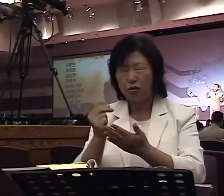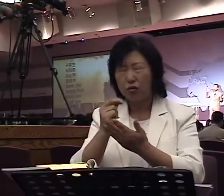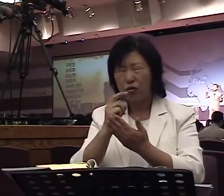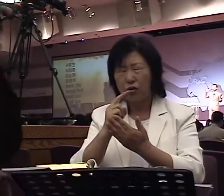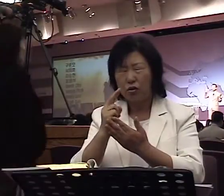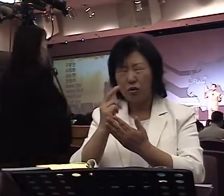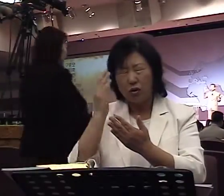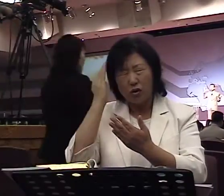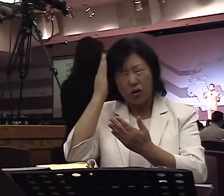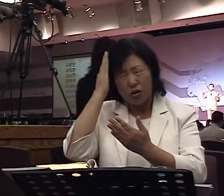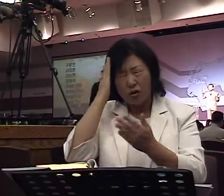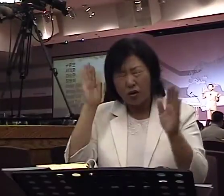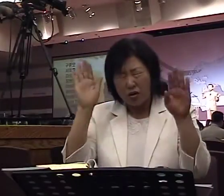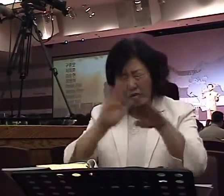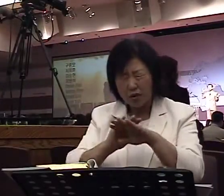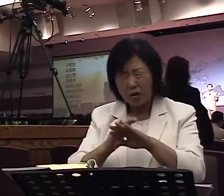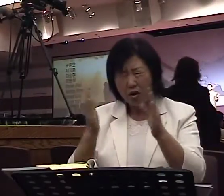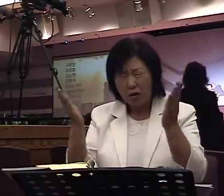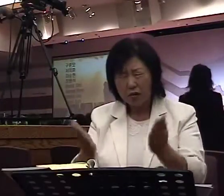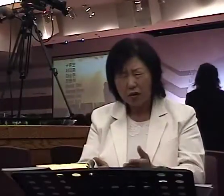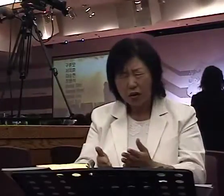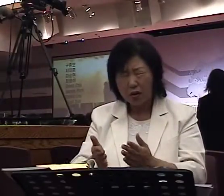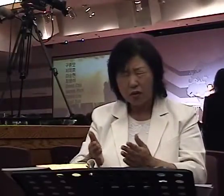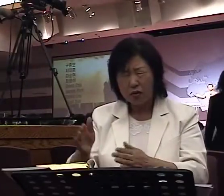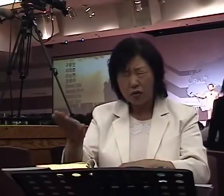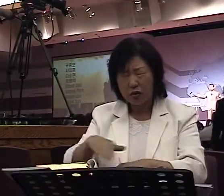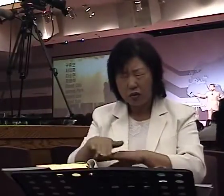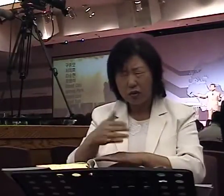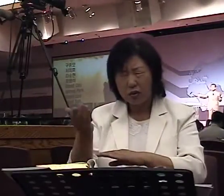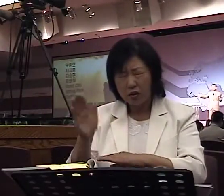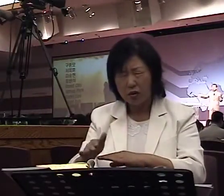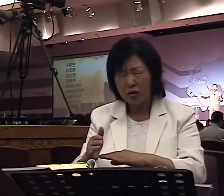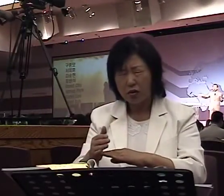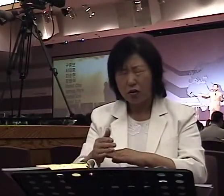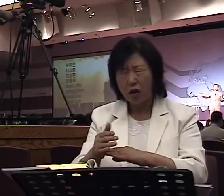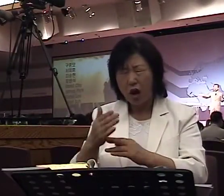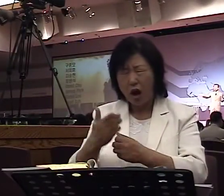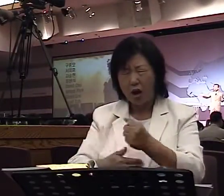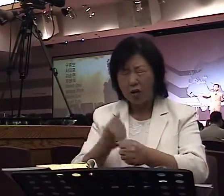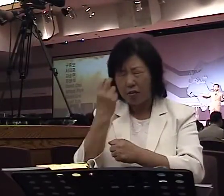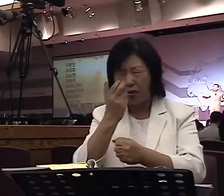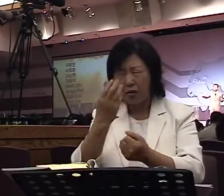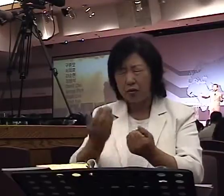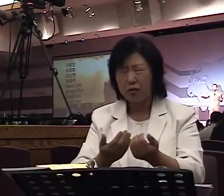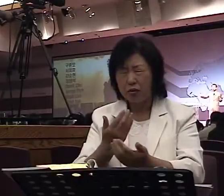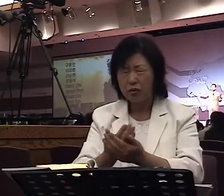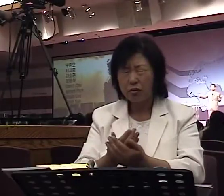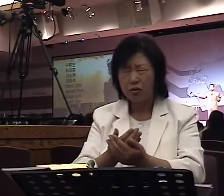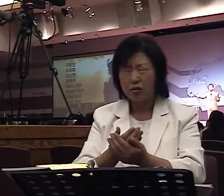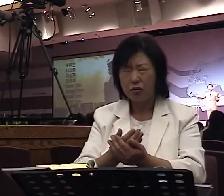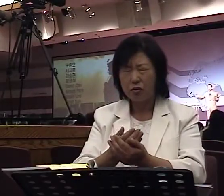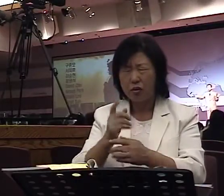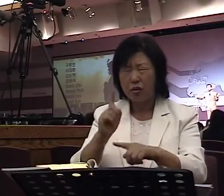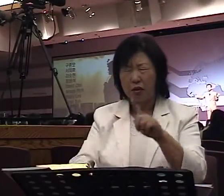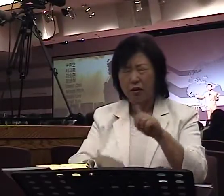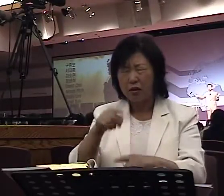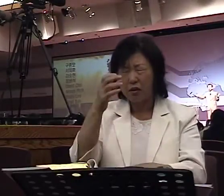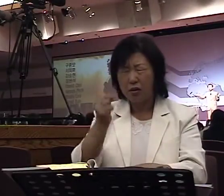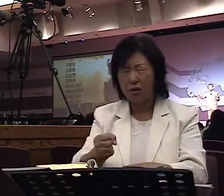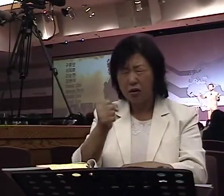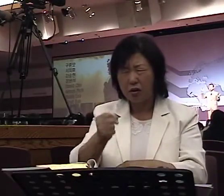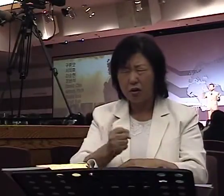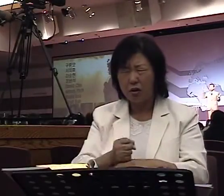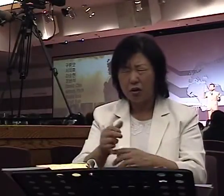사막의 음침한 골짜기로 다닐지라도 나를 보호하시는 주님의 지팡이와 막대기가 있음을 알게 하여 주시옵시고